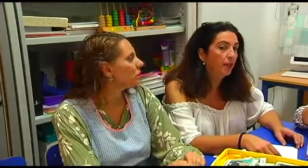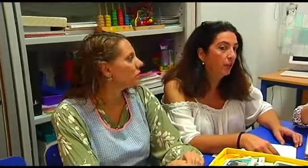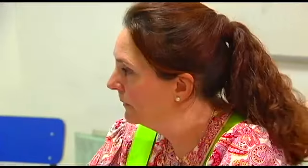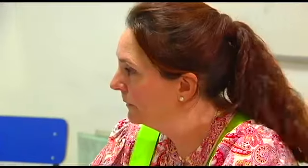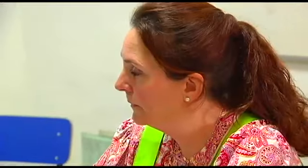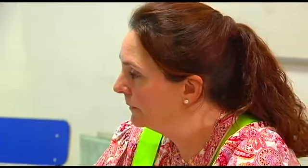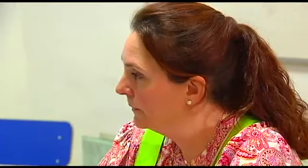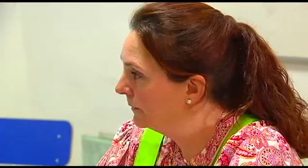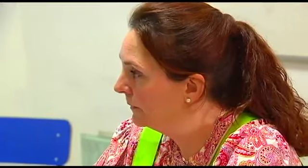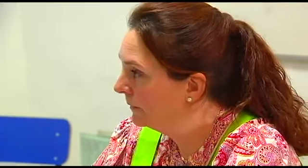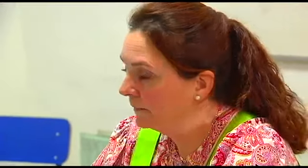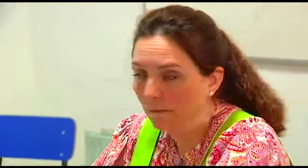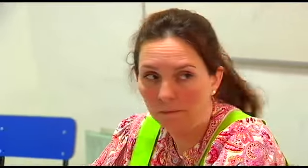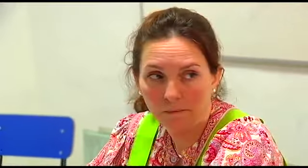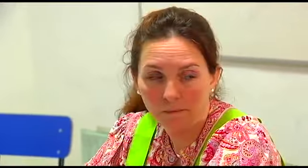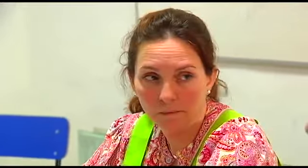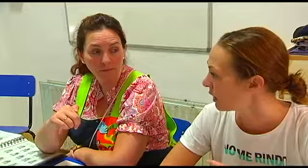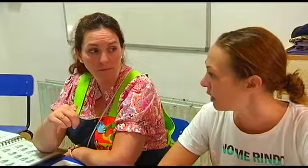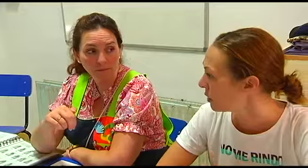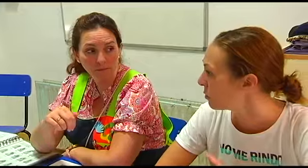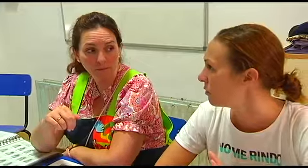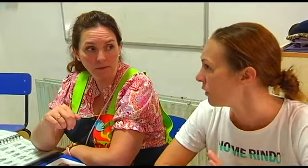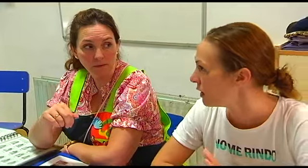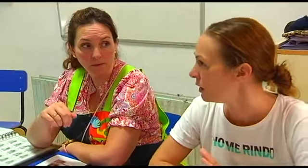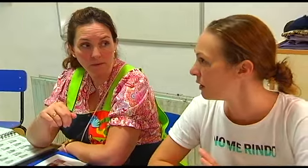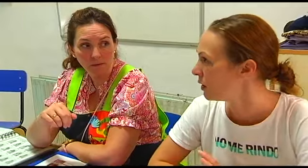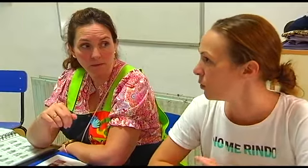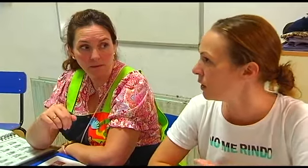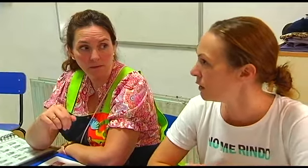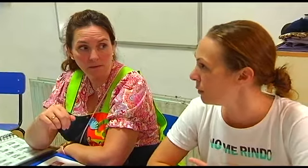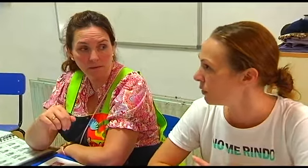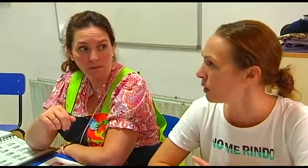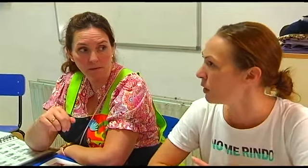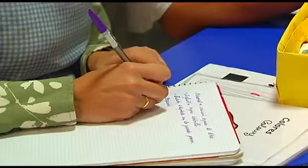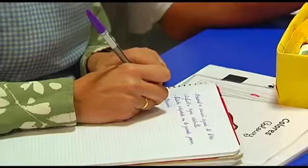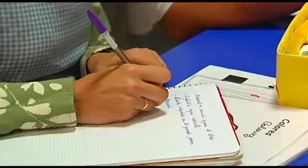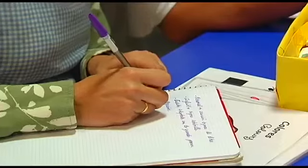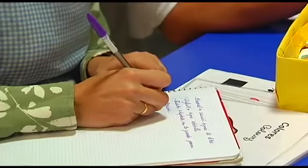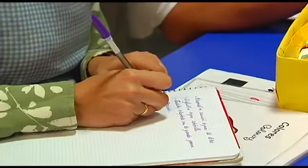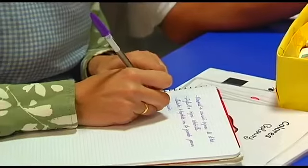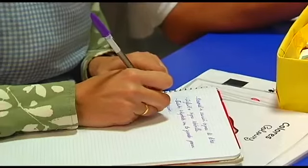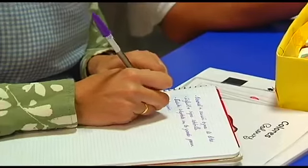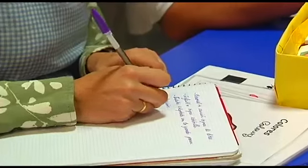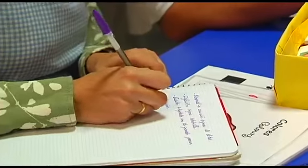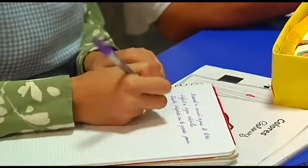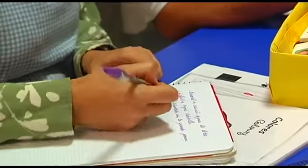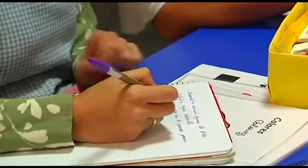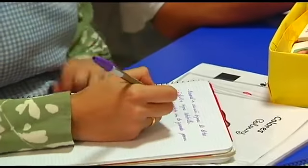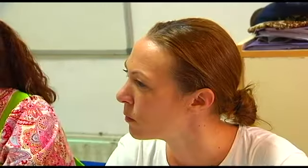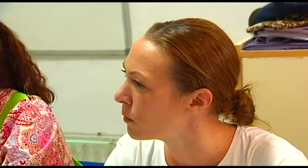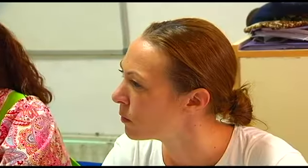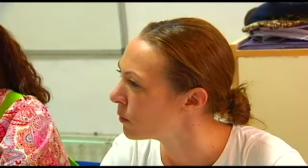cuentacuentos. Es un cuento, ¿no? Sí. Pueden hacer una canción, patirita, o el estribillo de alguna canción. Sacar la letra, pensar los signos.